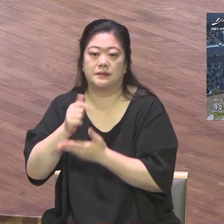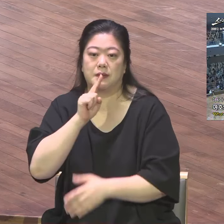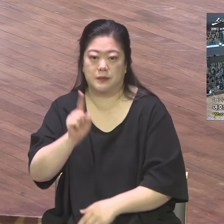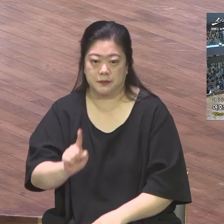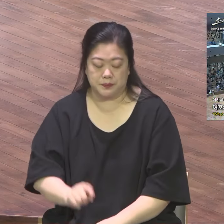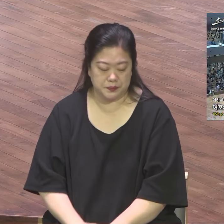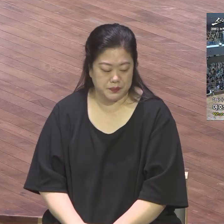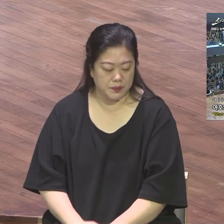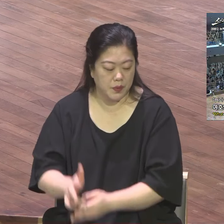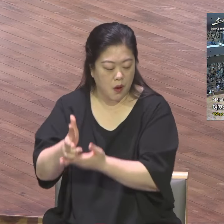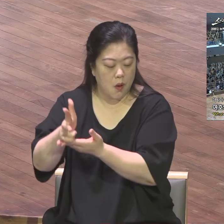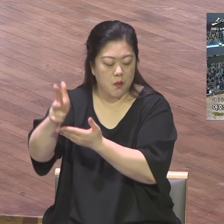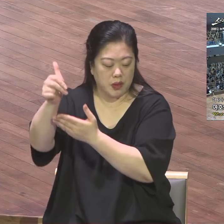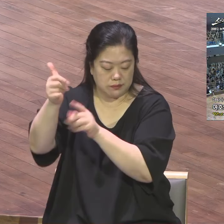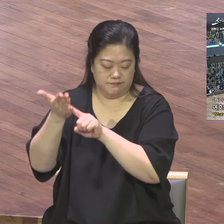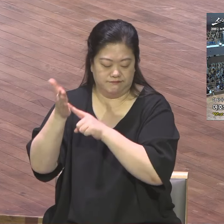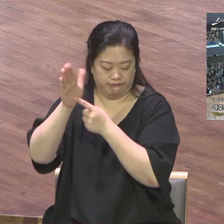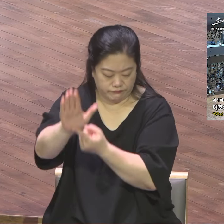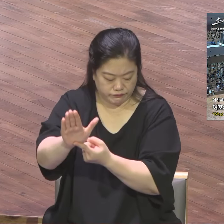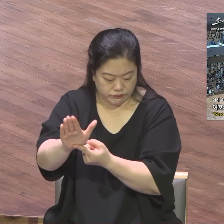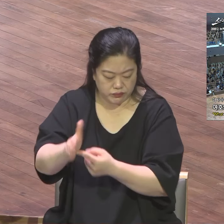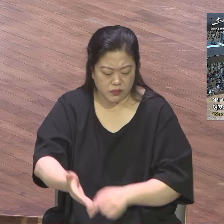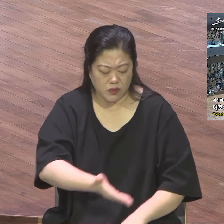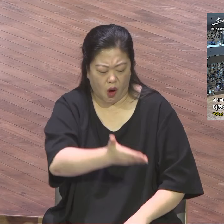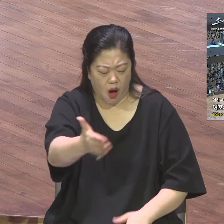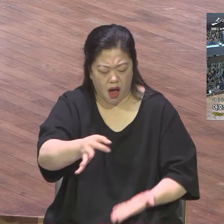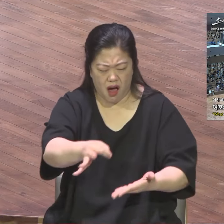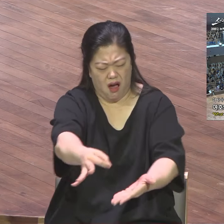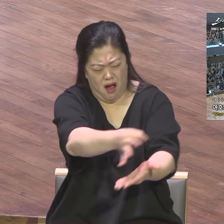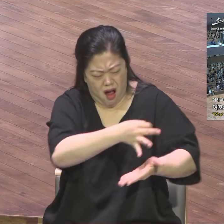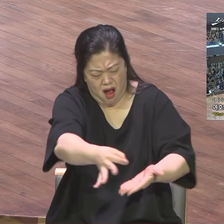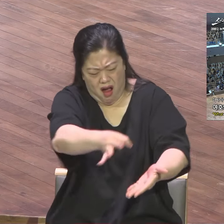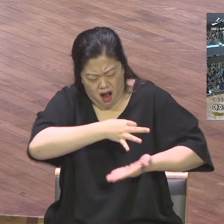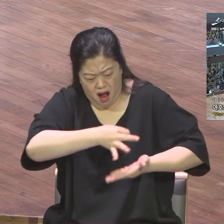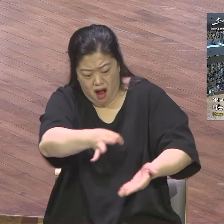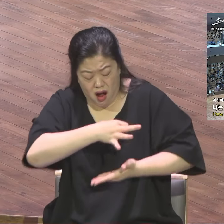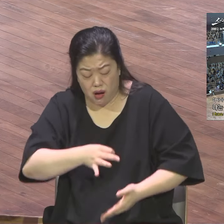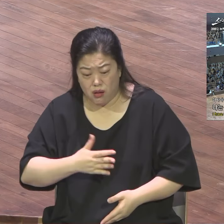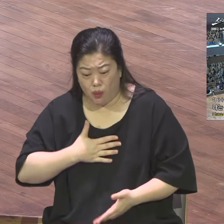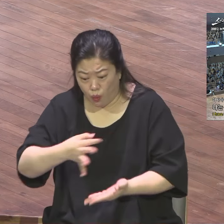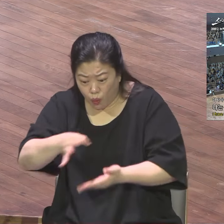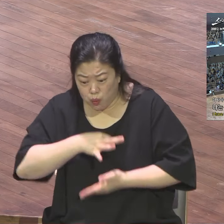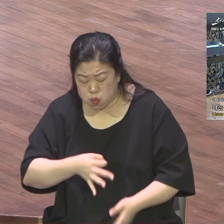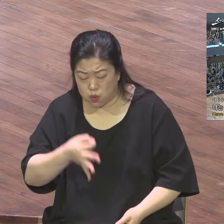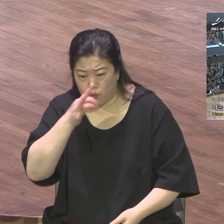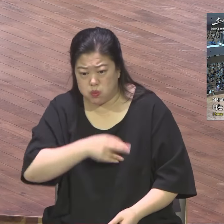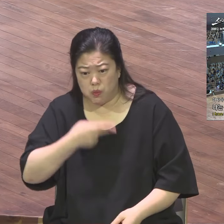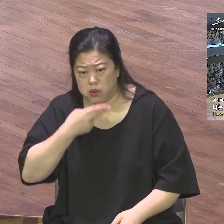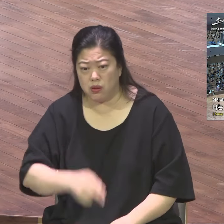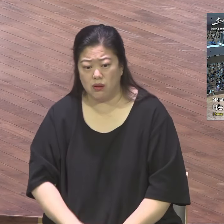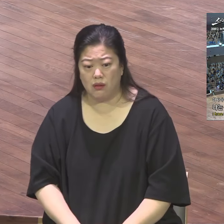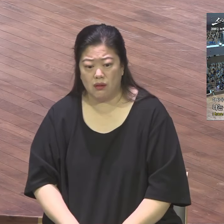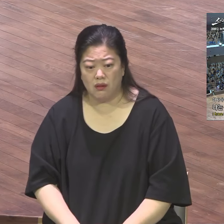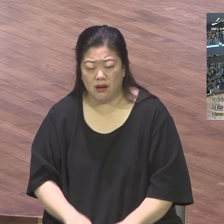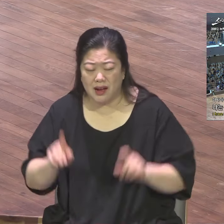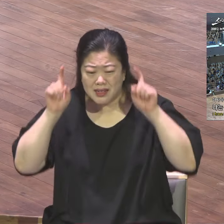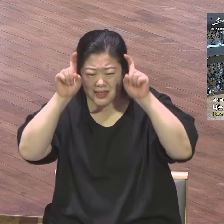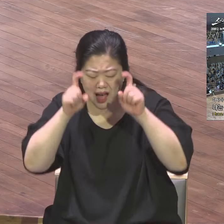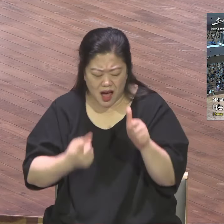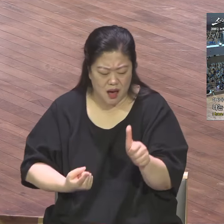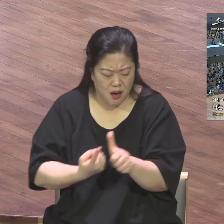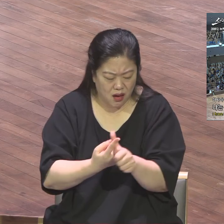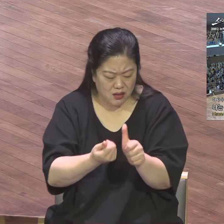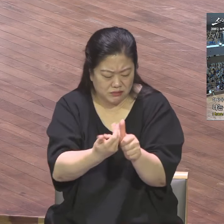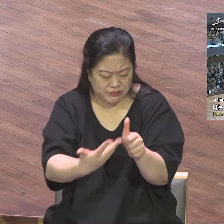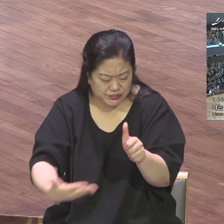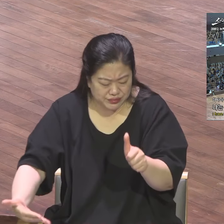여호와께서 말씀하시되 너희의 무수한 재물이 내게 무엇이 유익하뇨? 나는 수양의 번제와 살찐